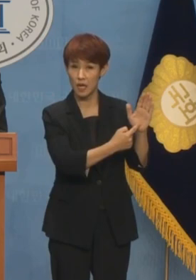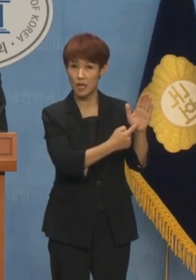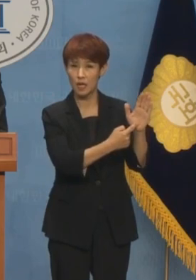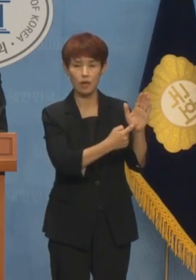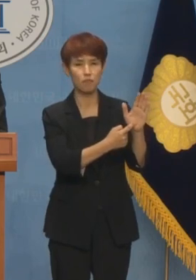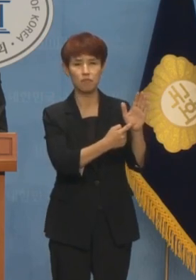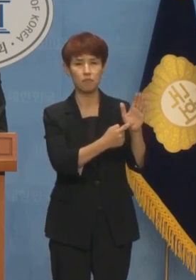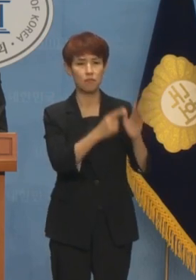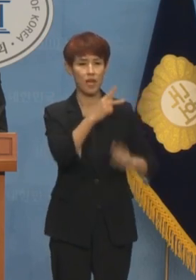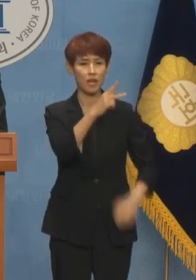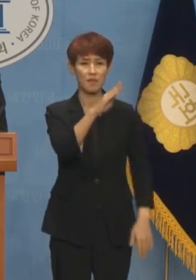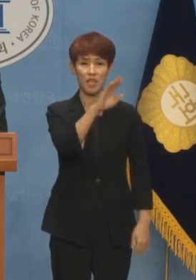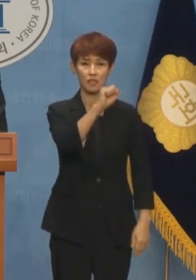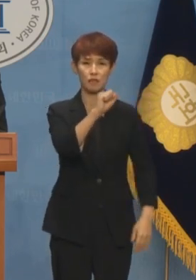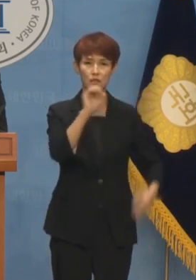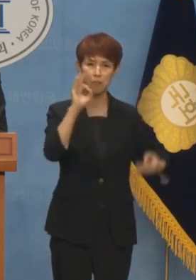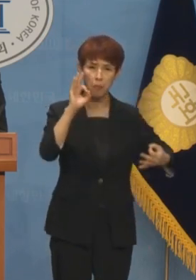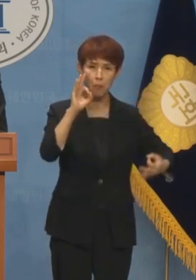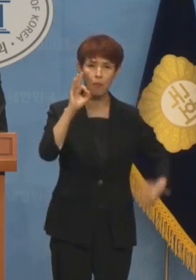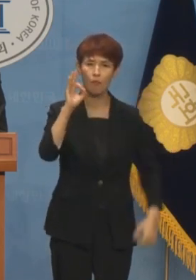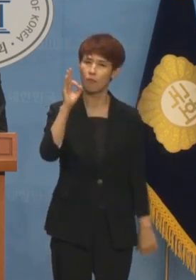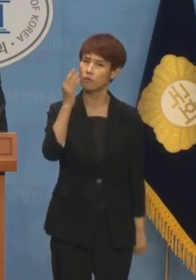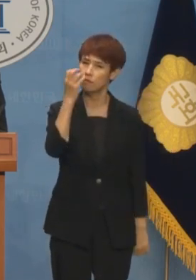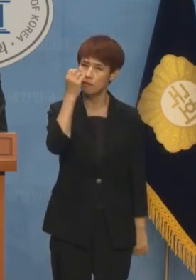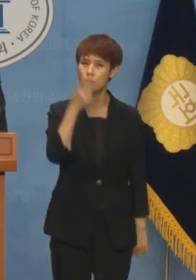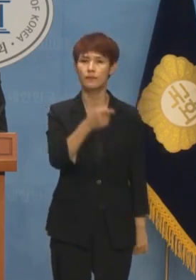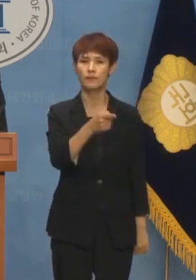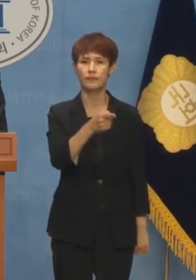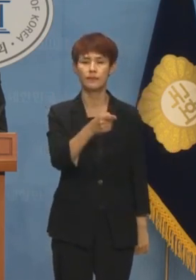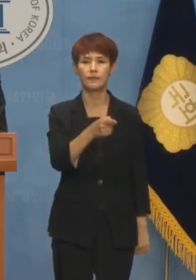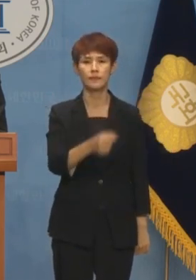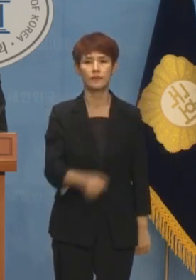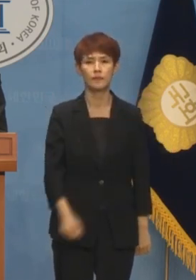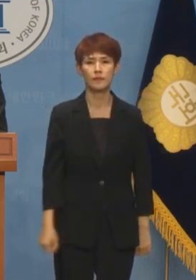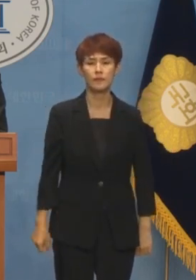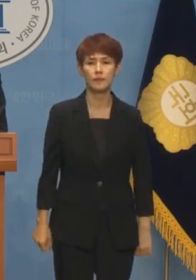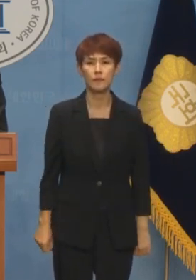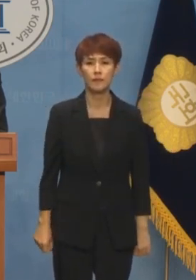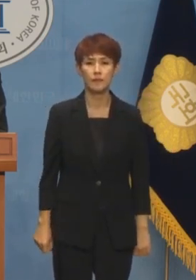아직까지 어떠한 행동도 취하지 않은 것으로 밝혀졌습니다.